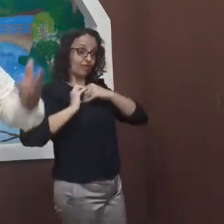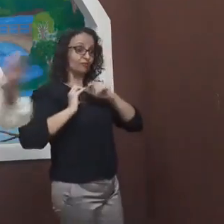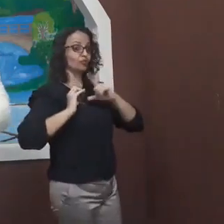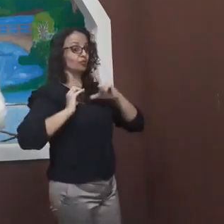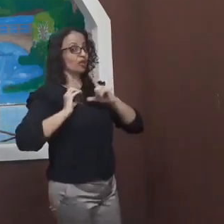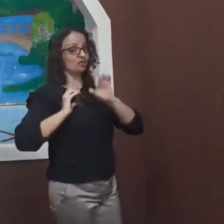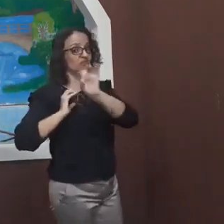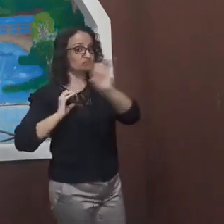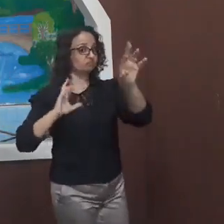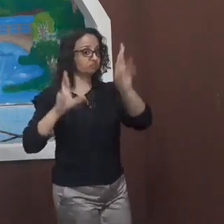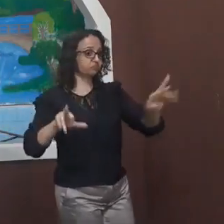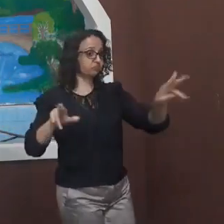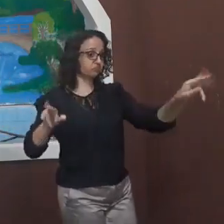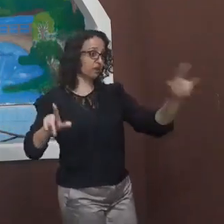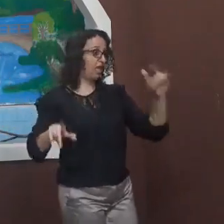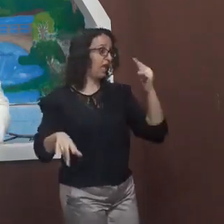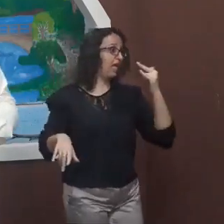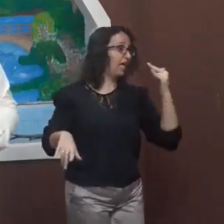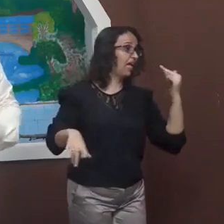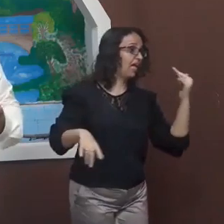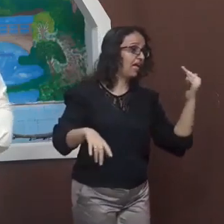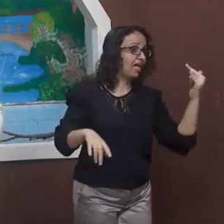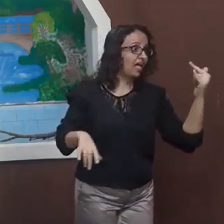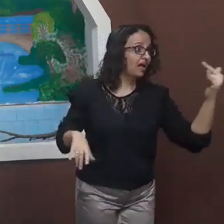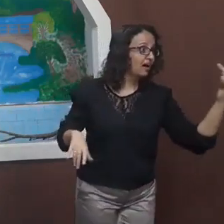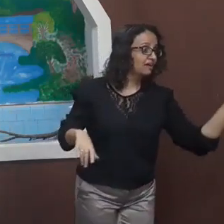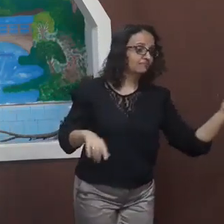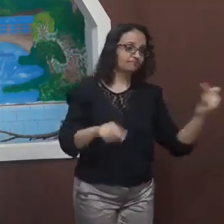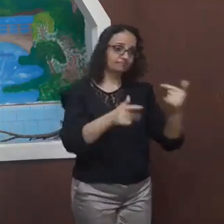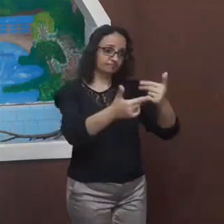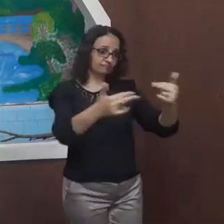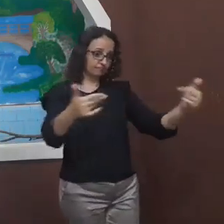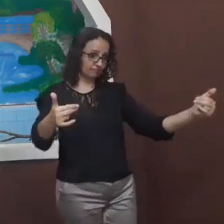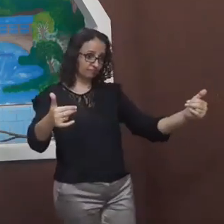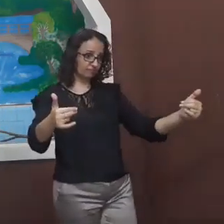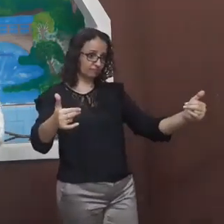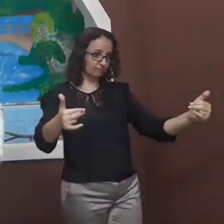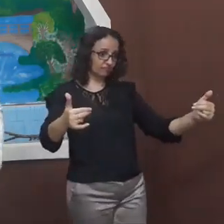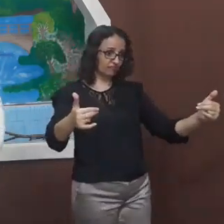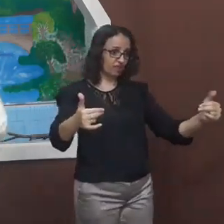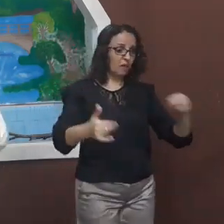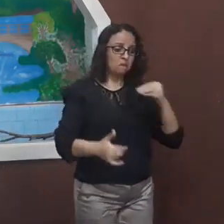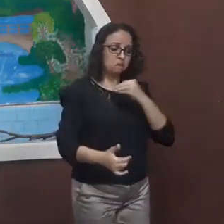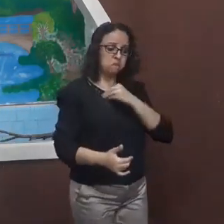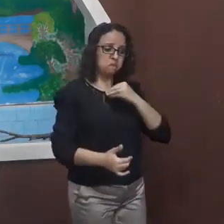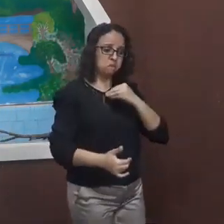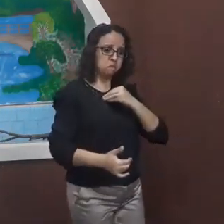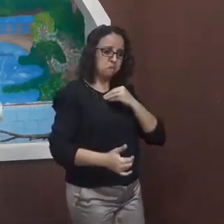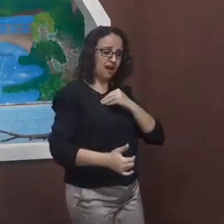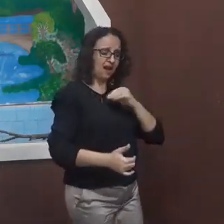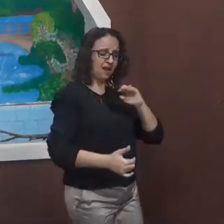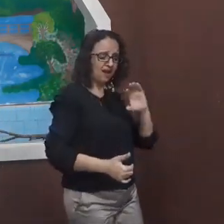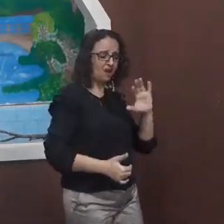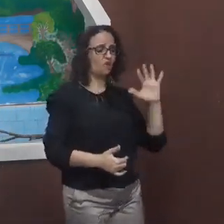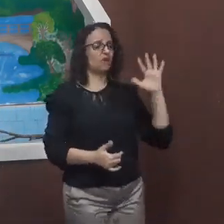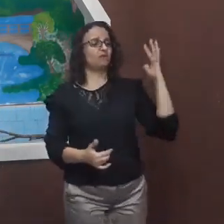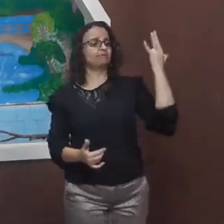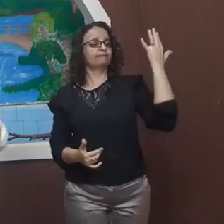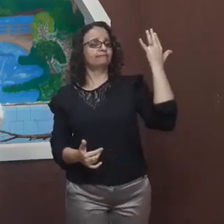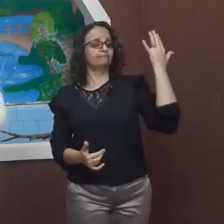essa arrastado e seduzido. Então a cobiça, tendo engravidado, dá a luz ao pecado, o pecado, após ter